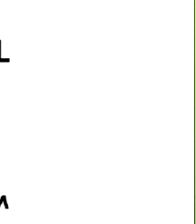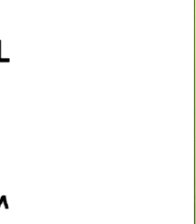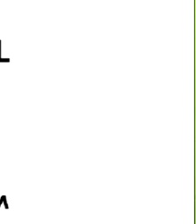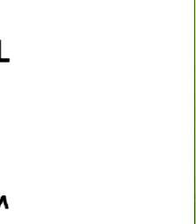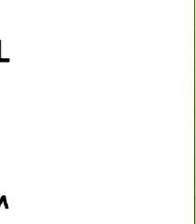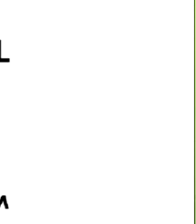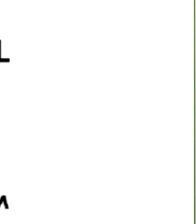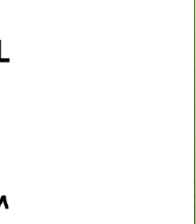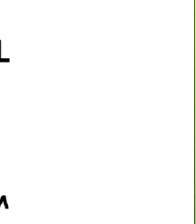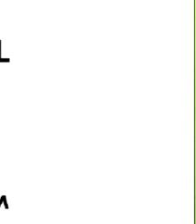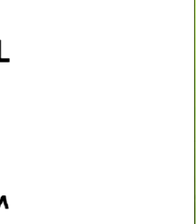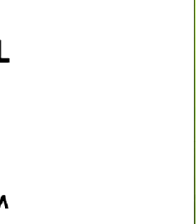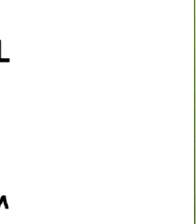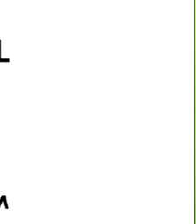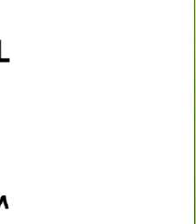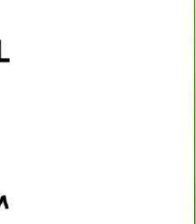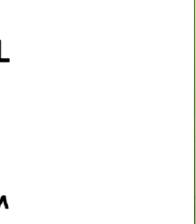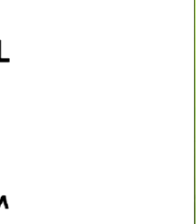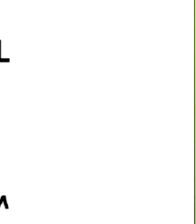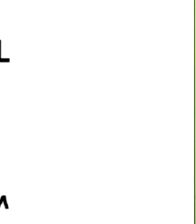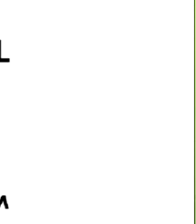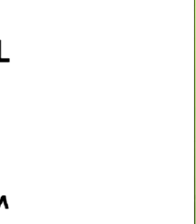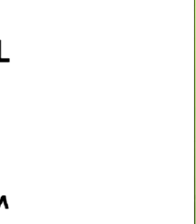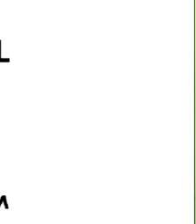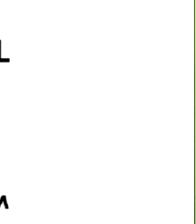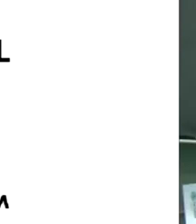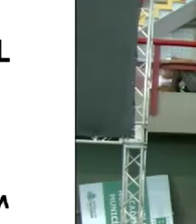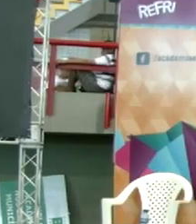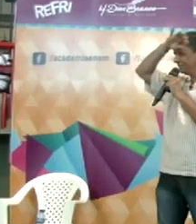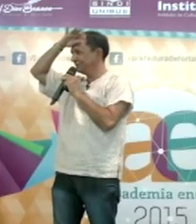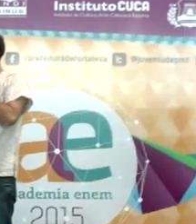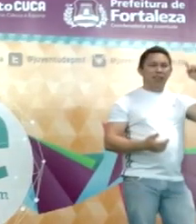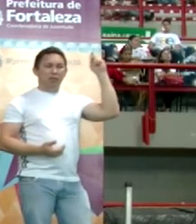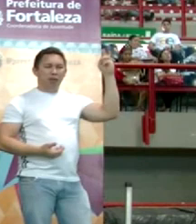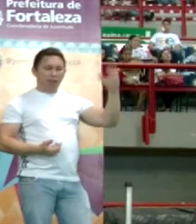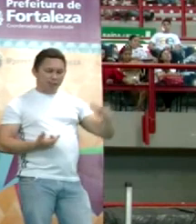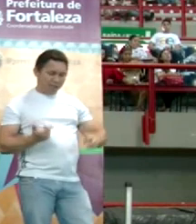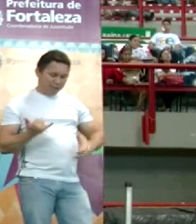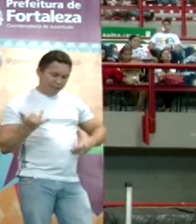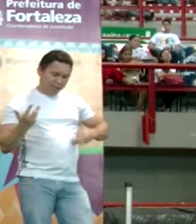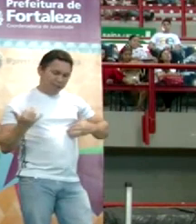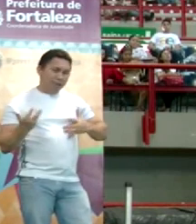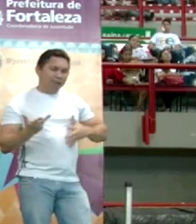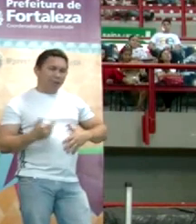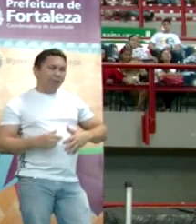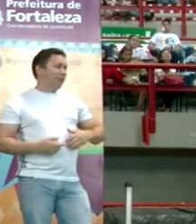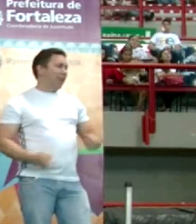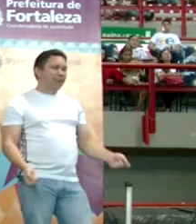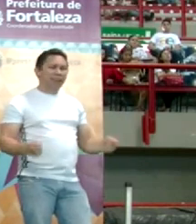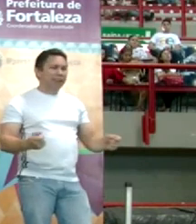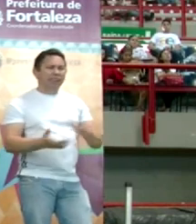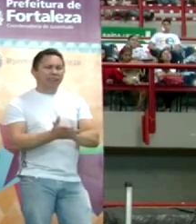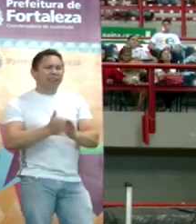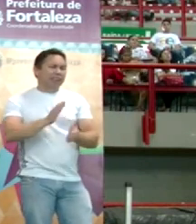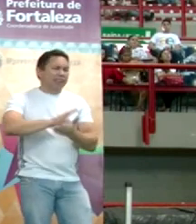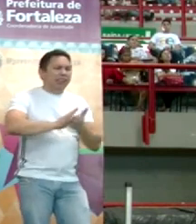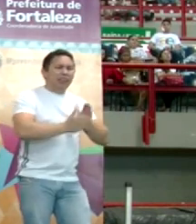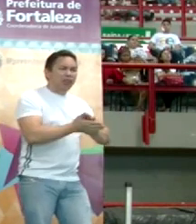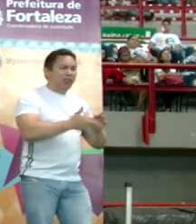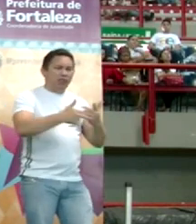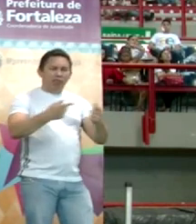casado ainda, quando eu frequentava as tertúlias da vida, São João, essas